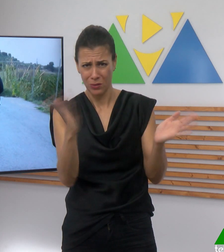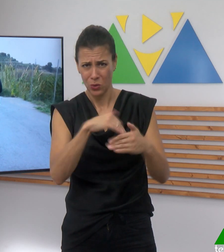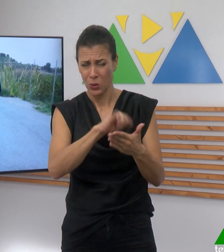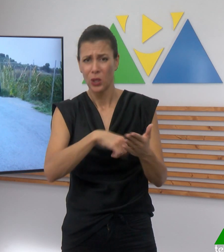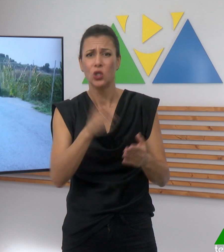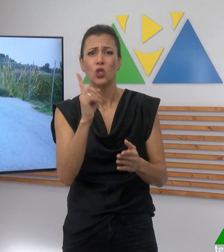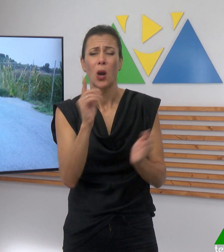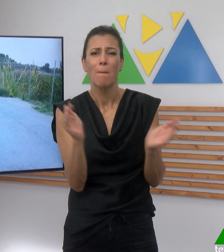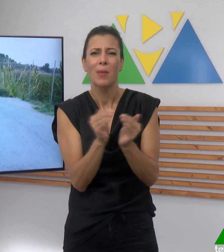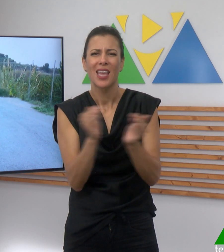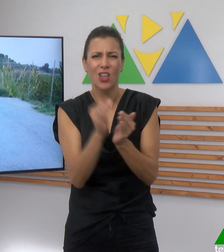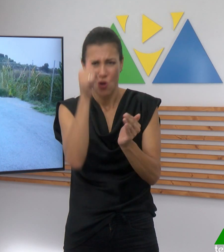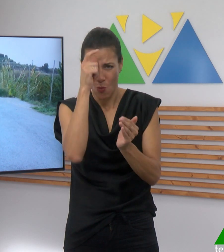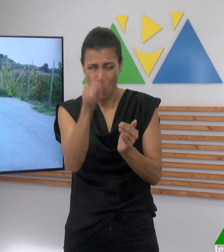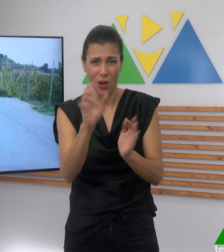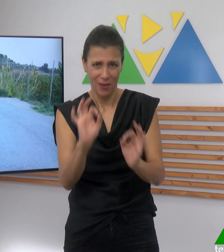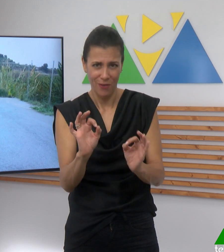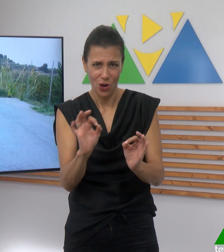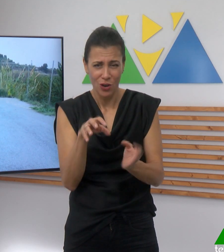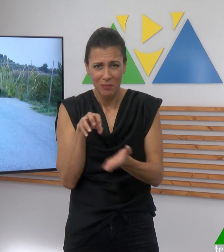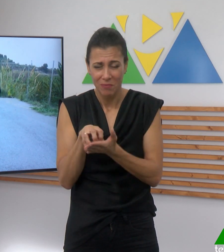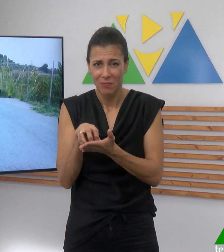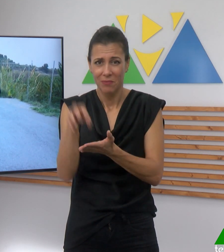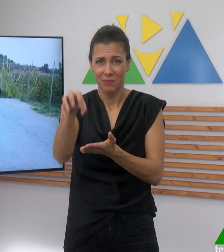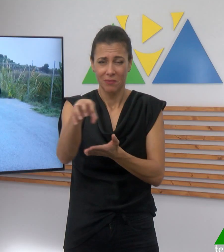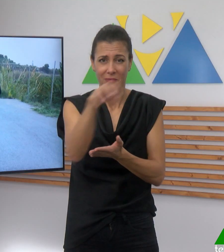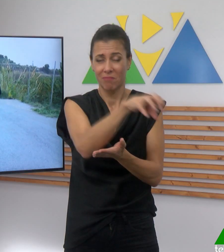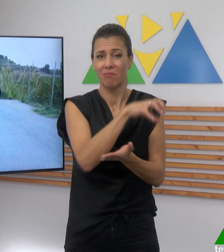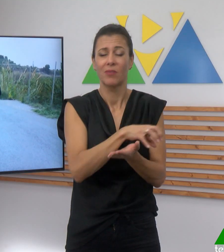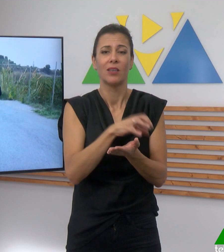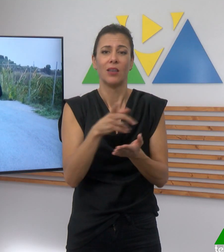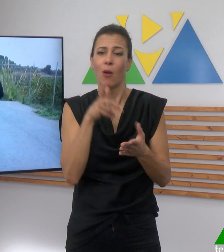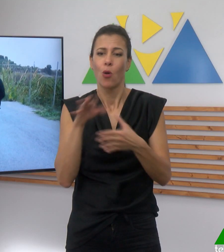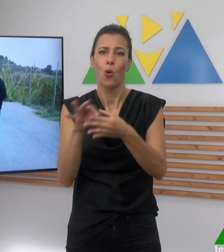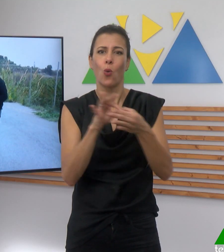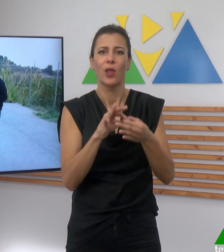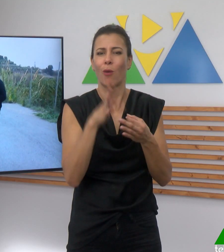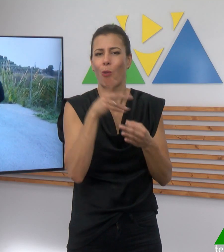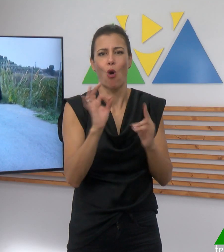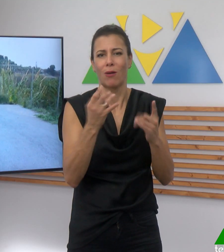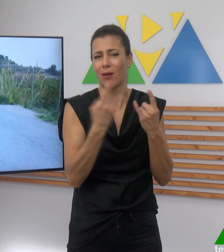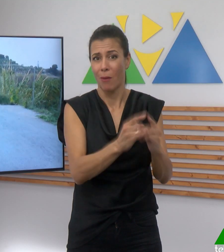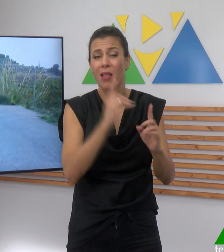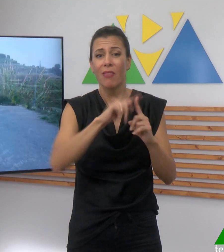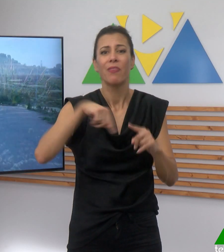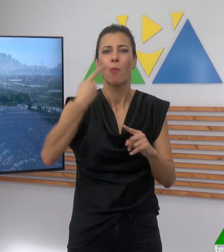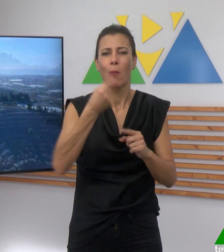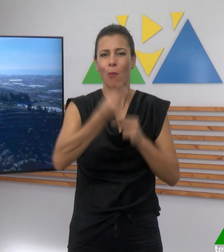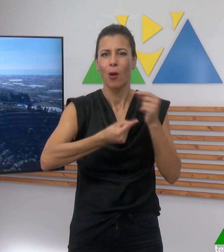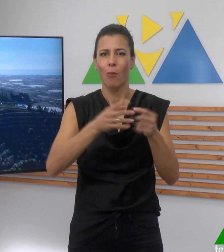pueblos unid Unido tras de otra a través Unidos por ramblas no y que después fueron uniendo uniendo